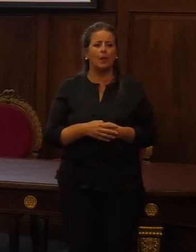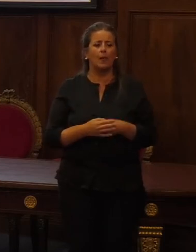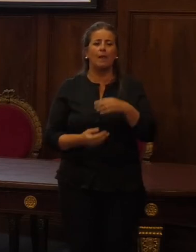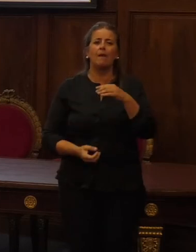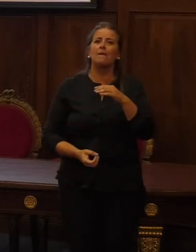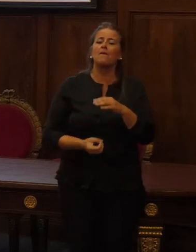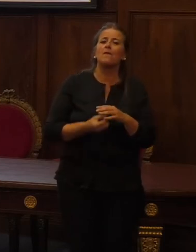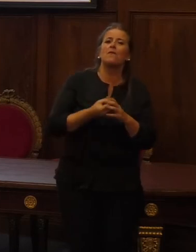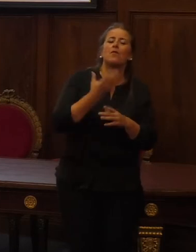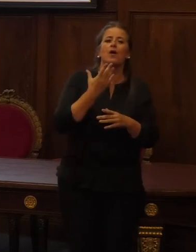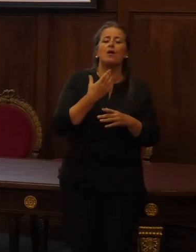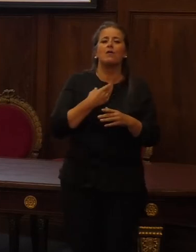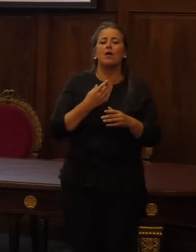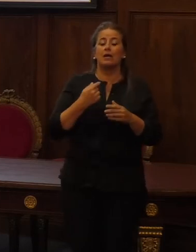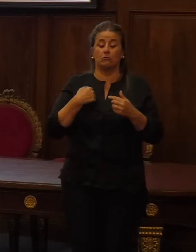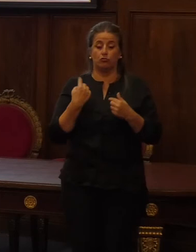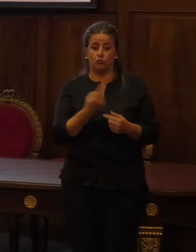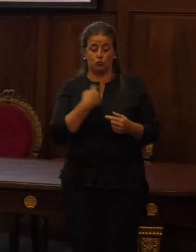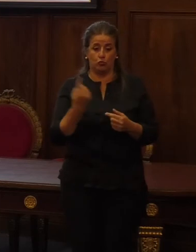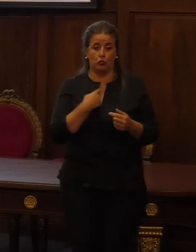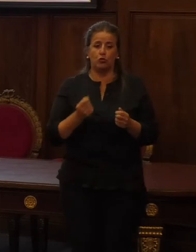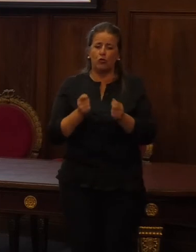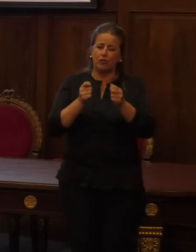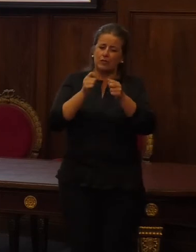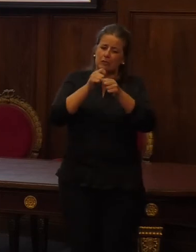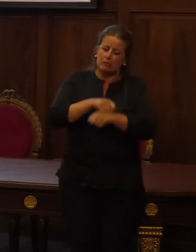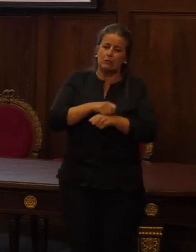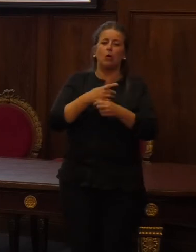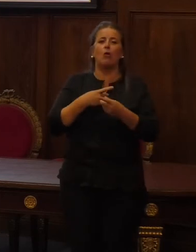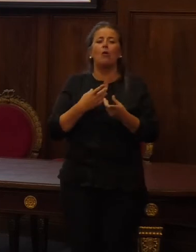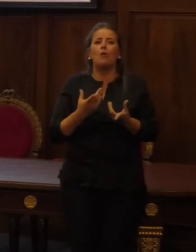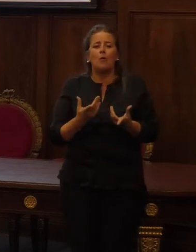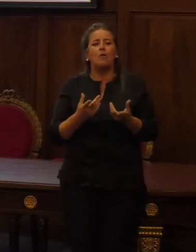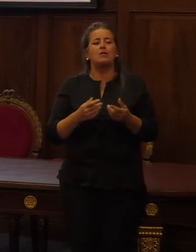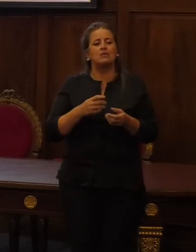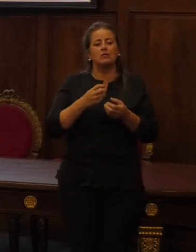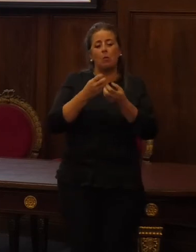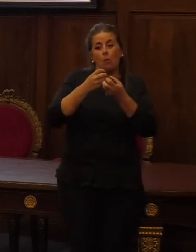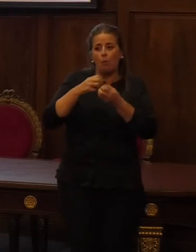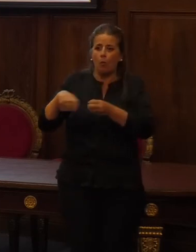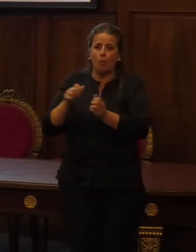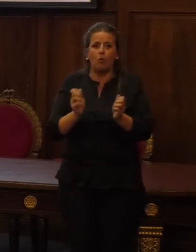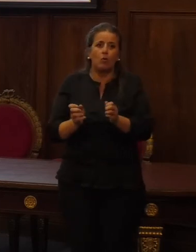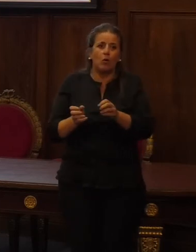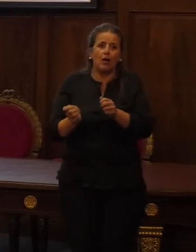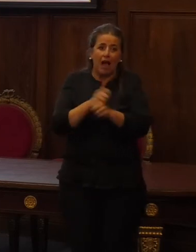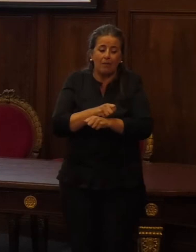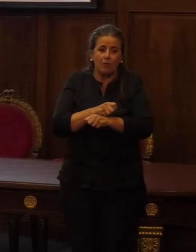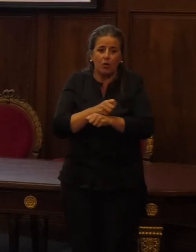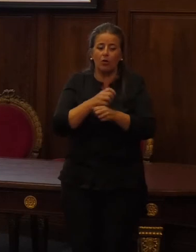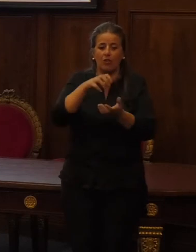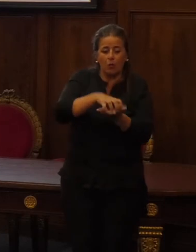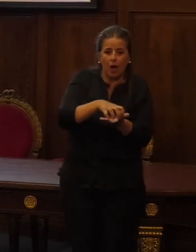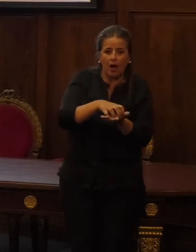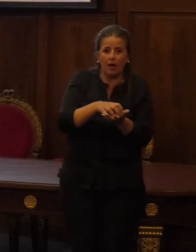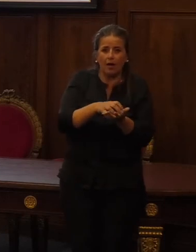la creación para nosotros significó una modificación del estatus legal, orgánico, significó un movimiento de lugar, significó un